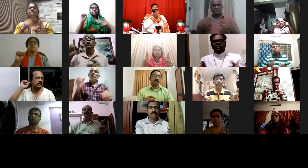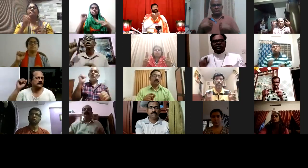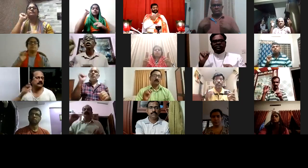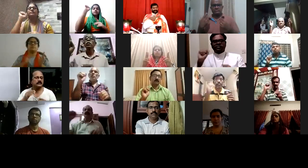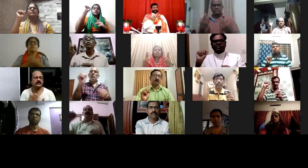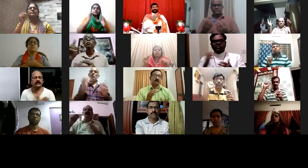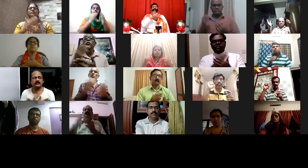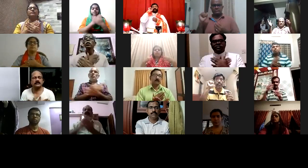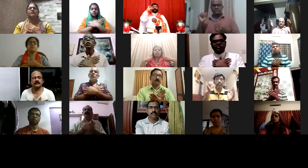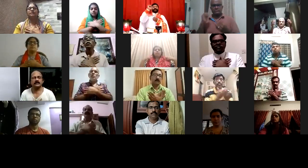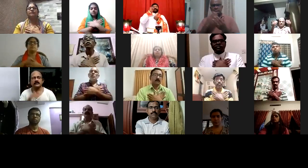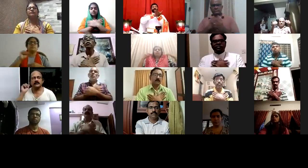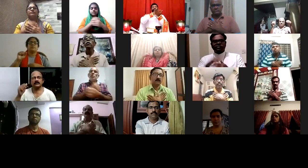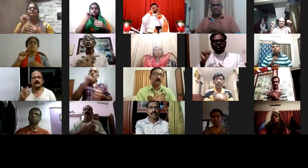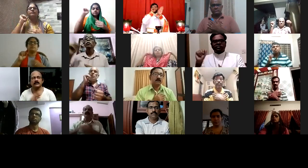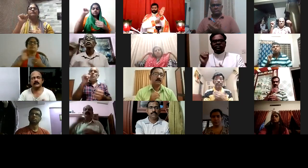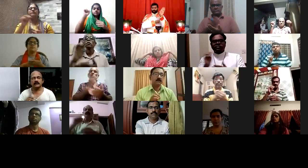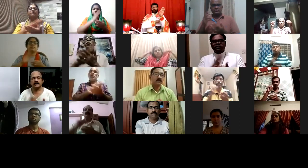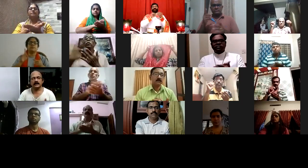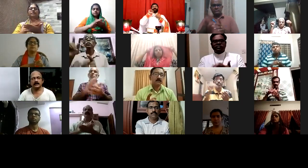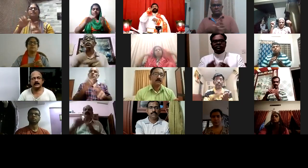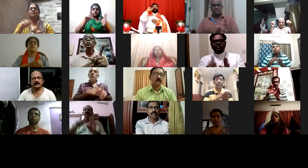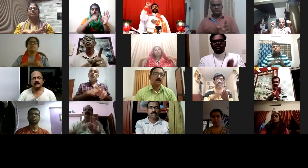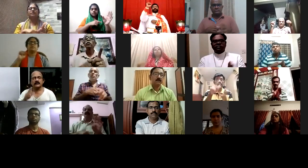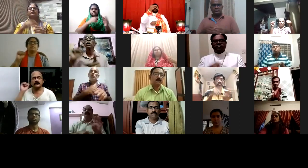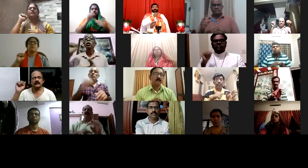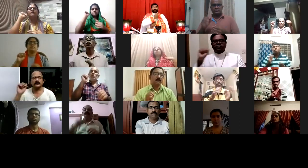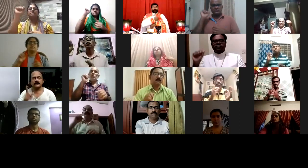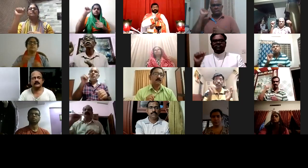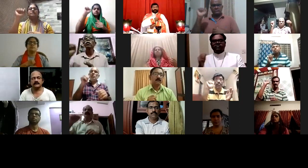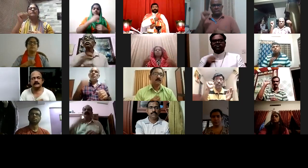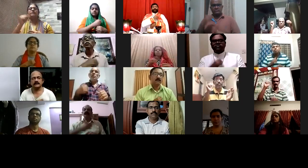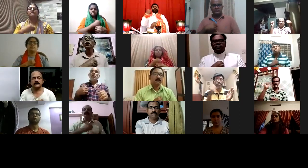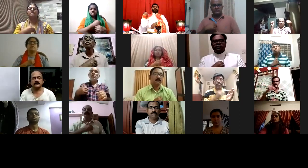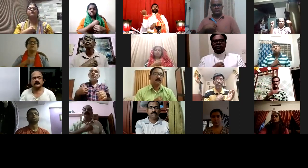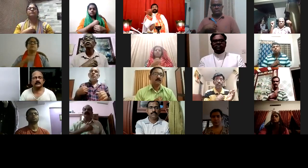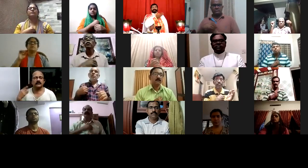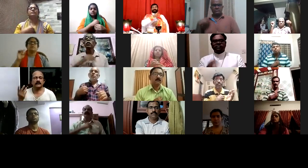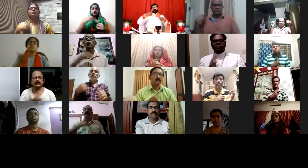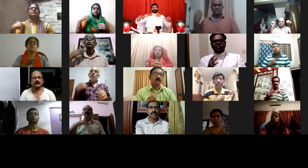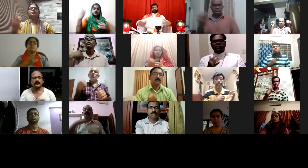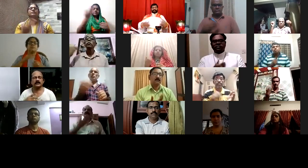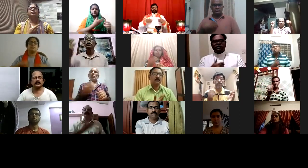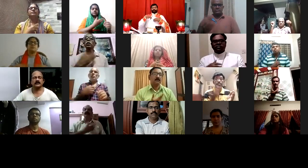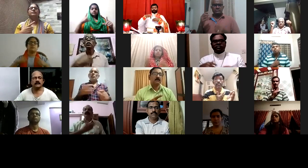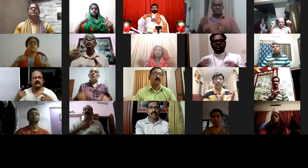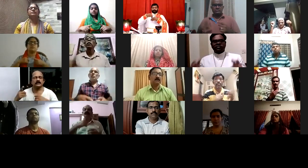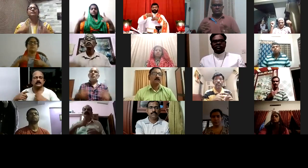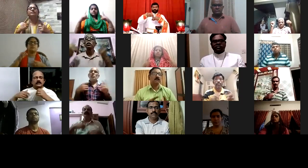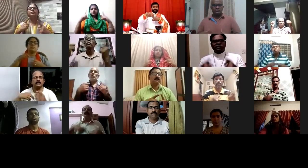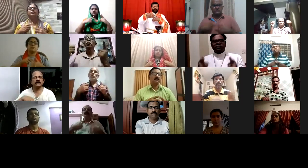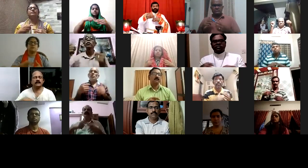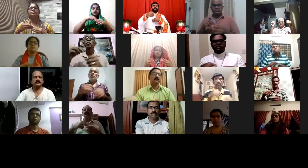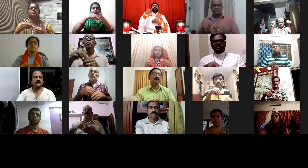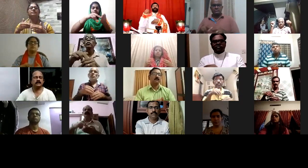അങ്ങയുടെ സ്നേഹത്തിൽ, അങ്ങയുടെ വിശുദ്ധിയിൽ, അങ്ങയുടെ കാരുണ്യത്തിൽ ഞങ്ങൾ ജീവിതം